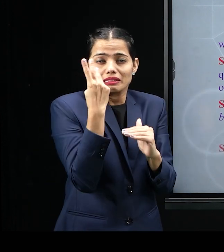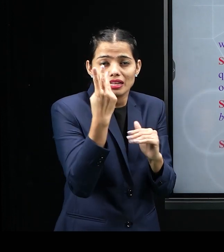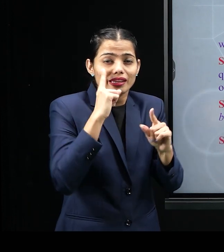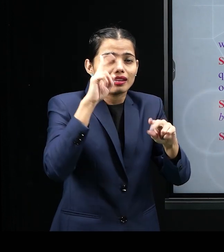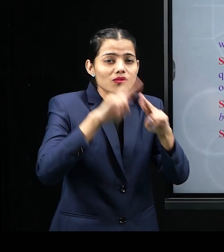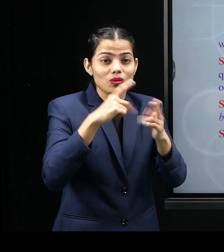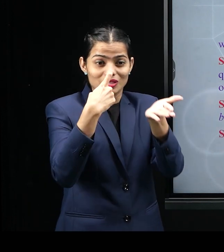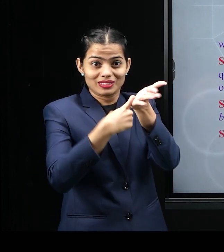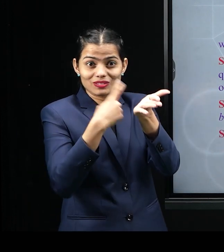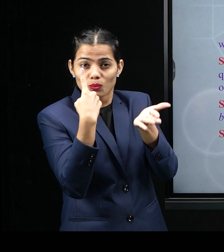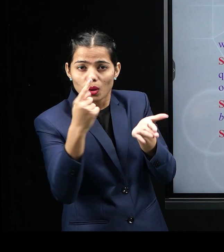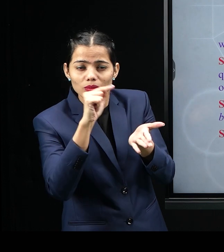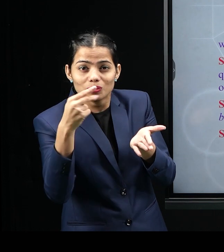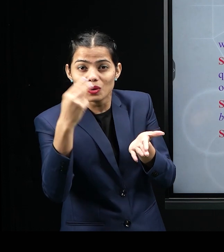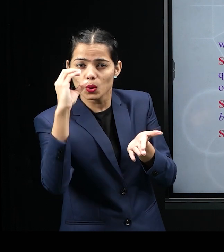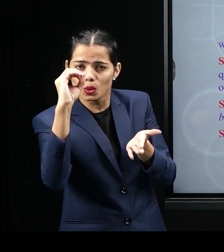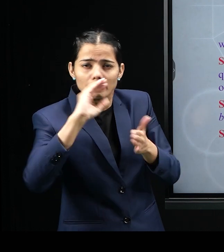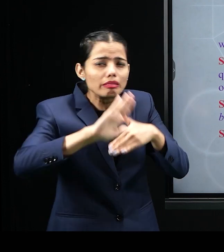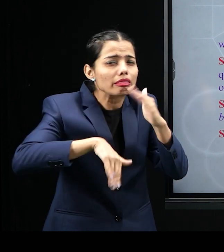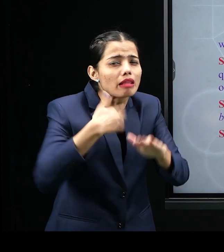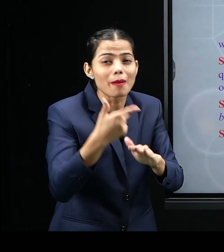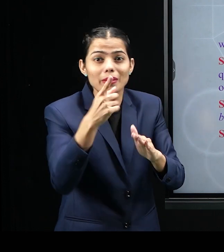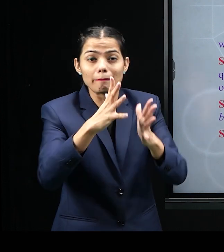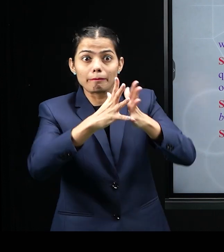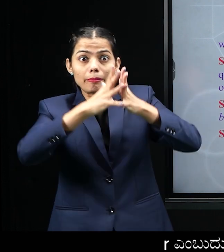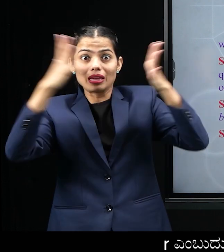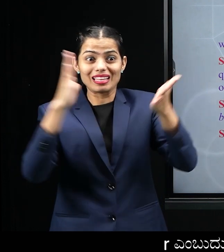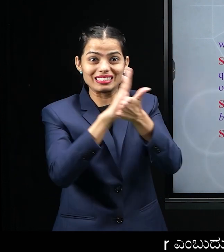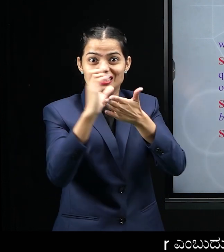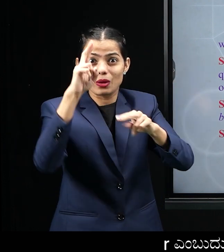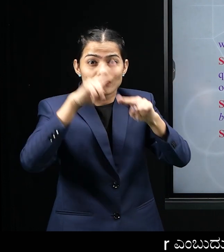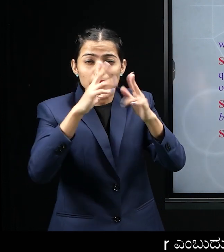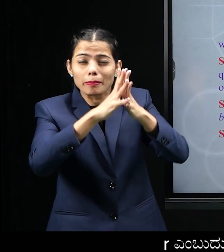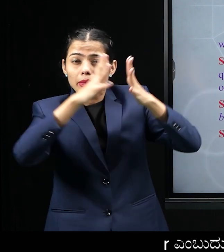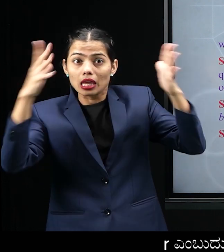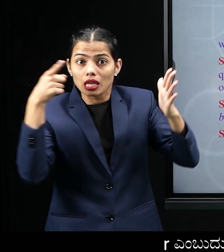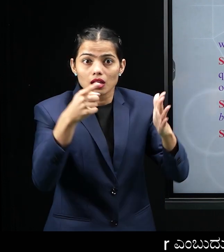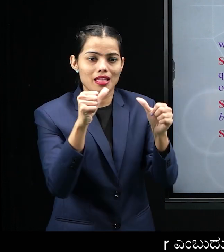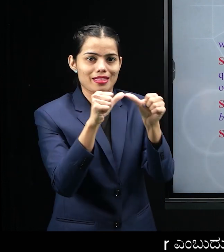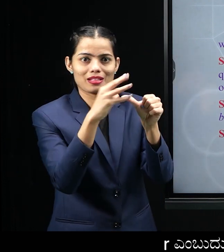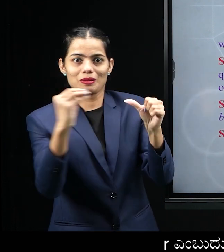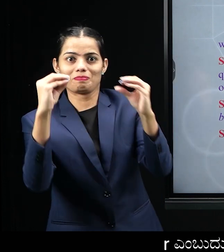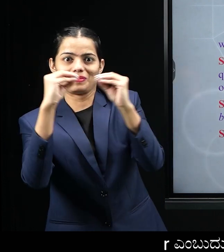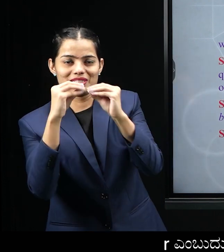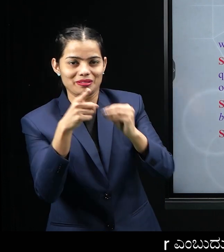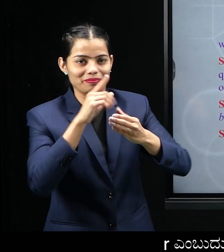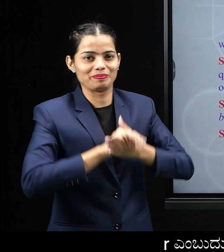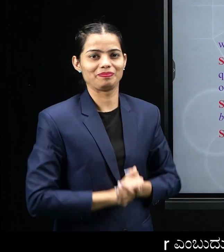3. R1 0 ಆಗಿದ್ದರೆ R ಎಂಬುದು a ಮತ್ತು b ಯ ಅತ್ಯಧಿಕ ಸಾಮಾನ್ಯ